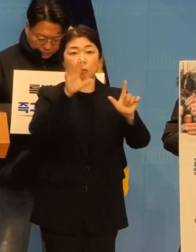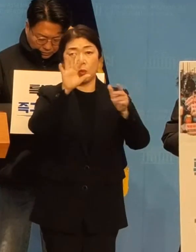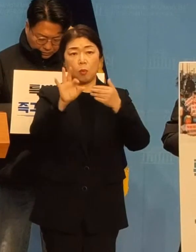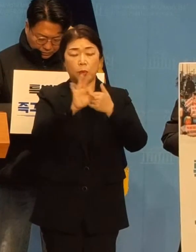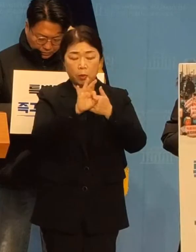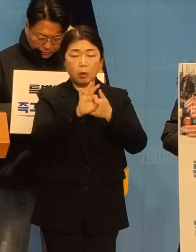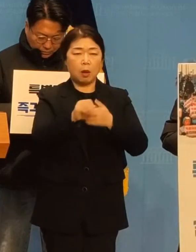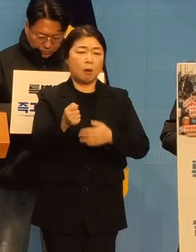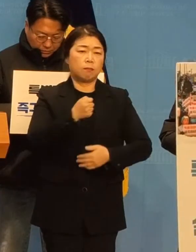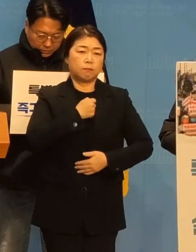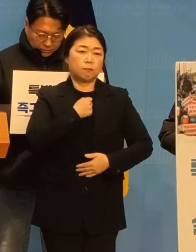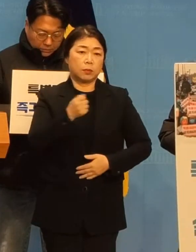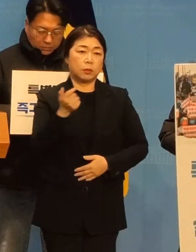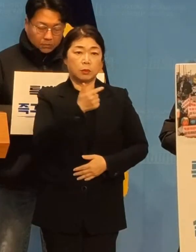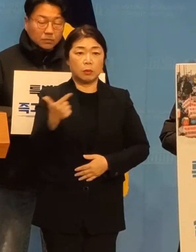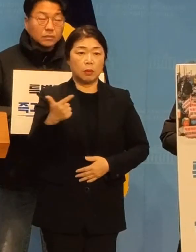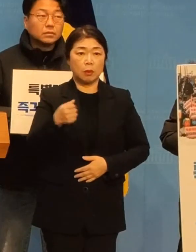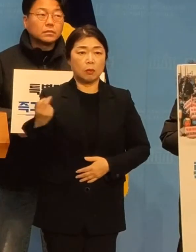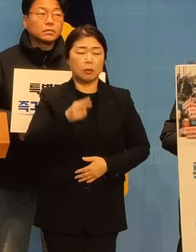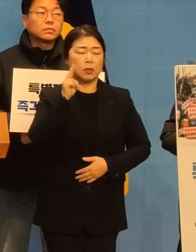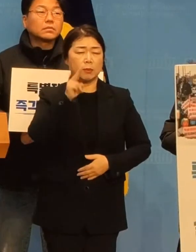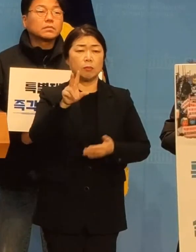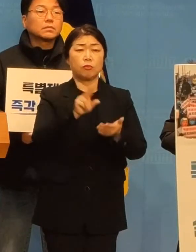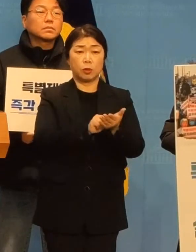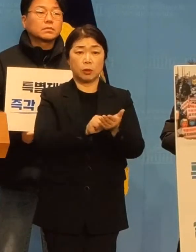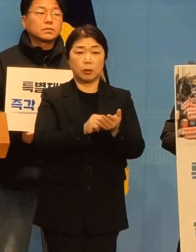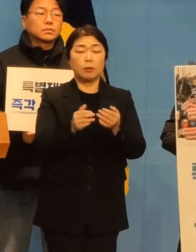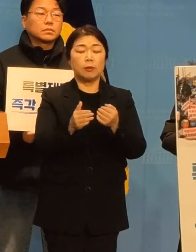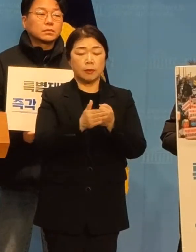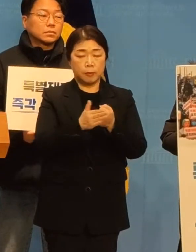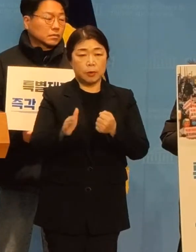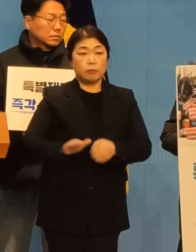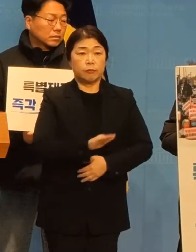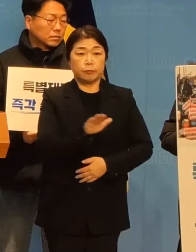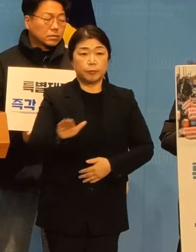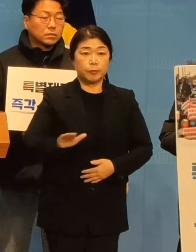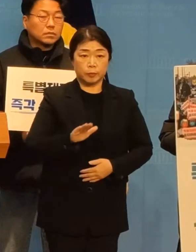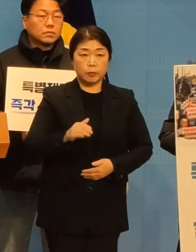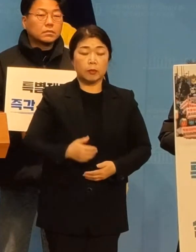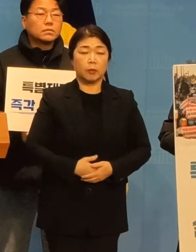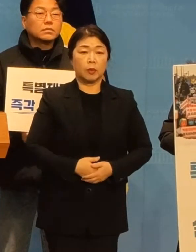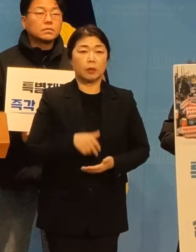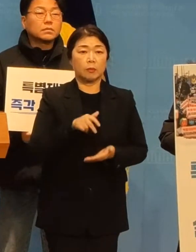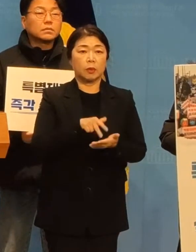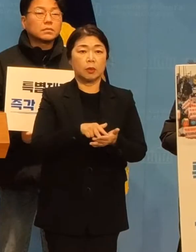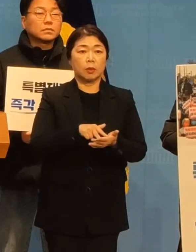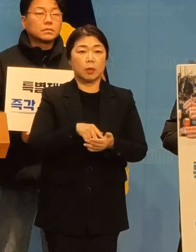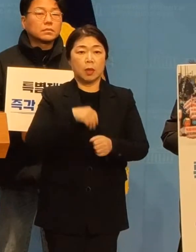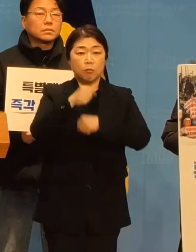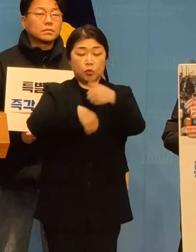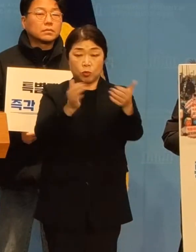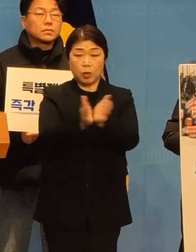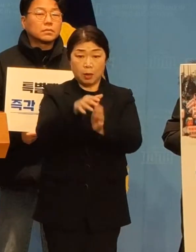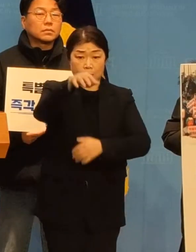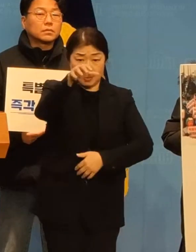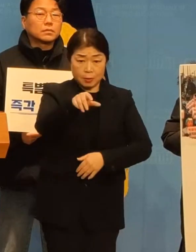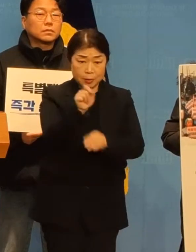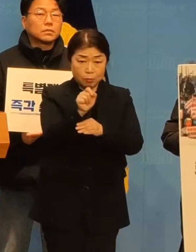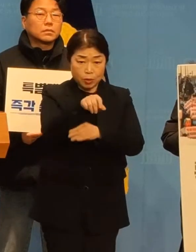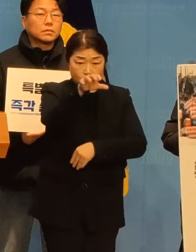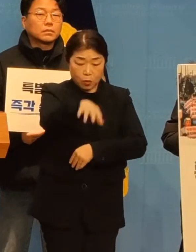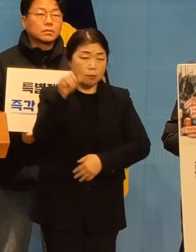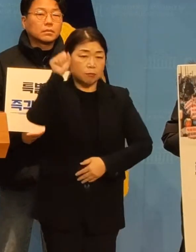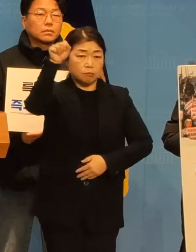너무도 답답하고 심각한 상황이라고 생각을 해서 저희가 민주당사 앞에서 농성을